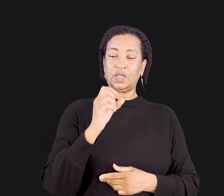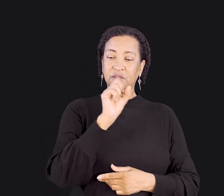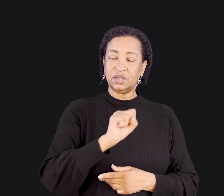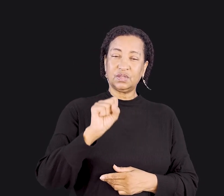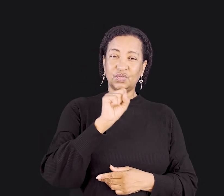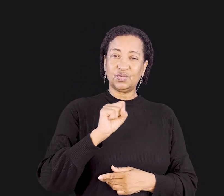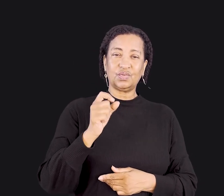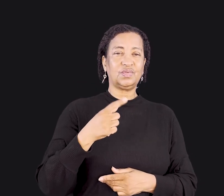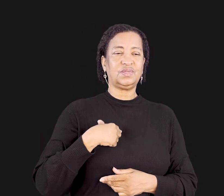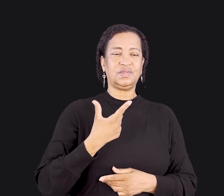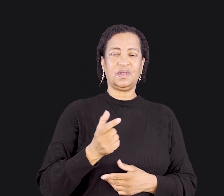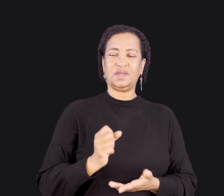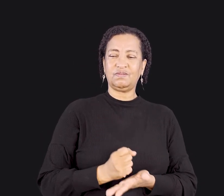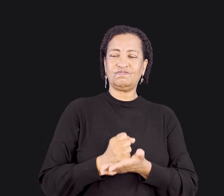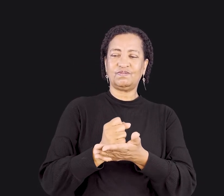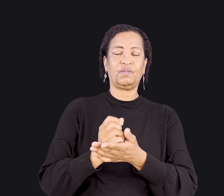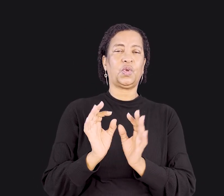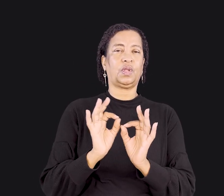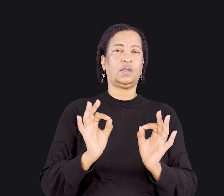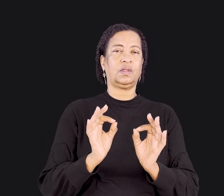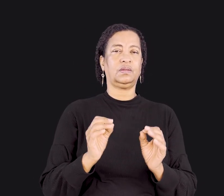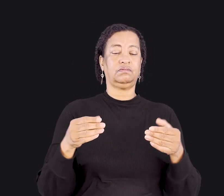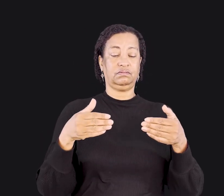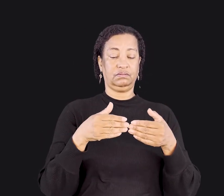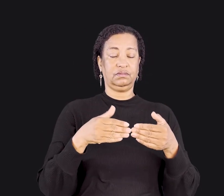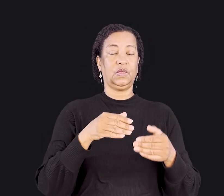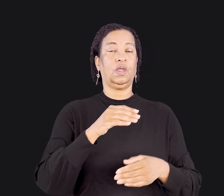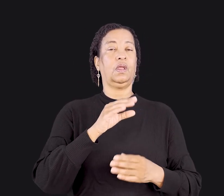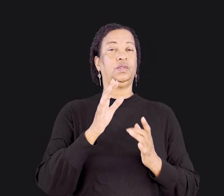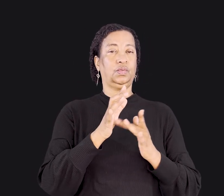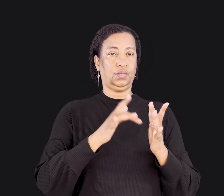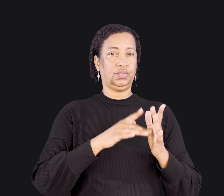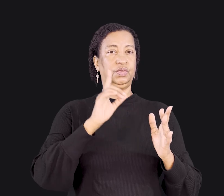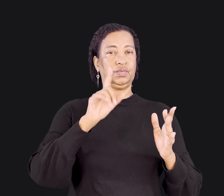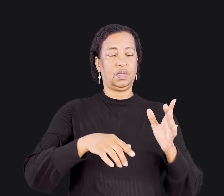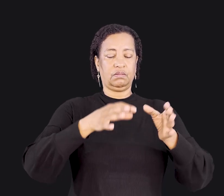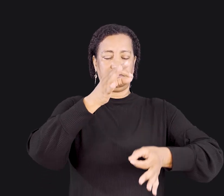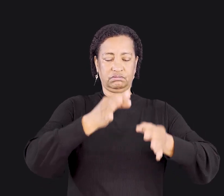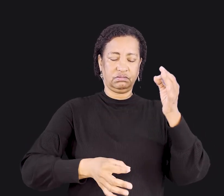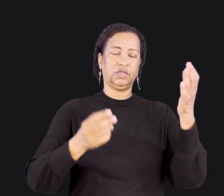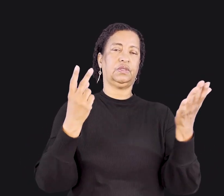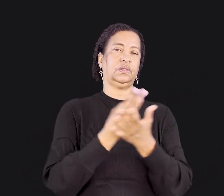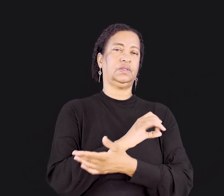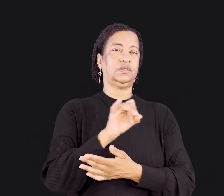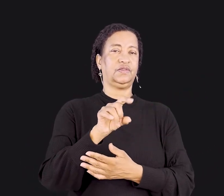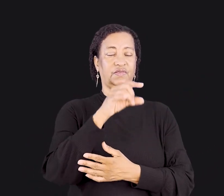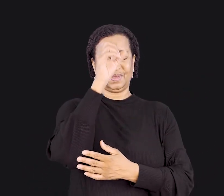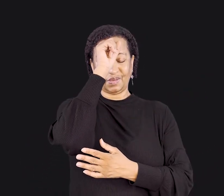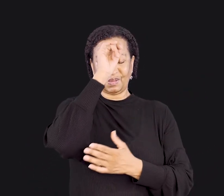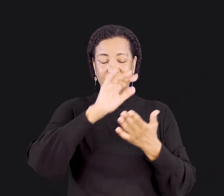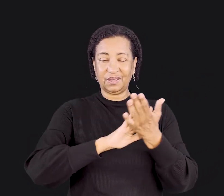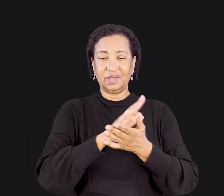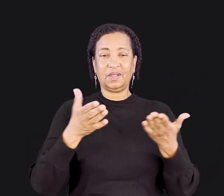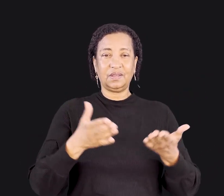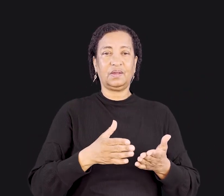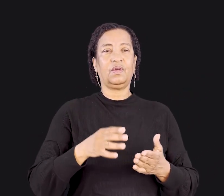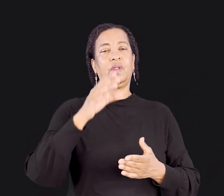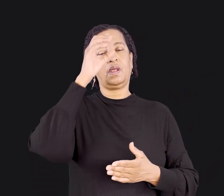mostrado solidariedade. De acordo com Jesus, é sobre isso que será o julgamento. Se você não aprender agora, aprenderá no dia do